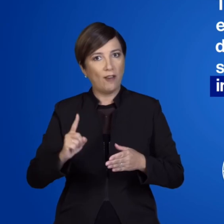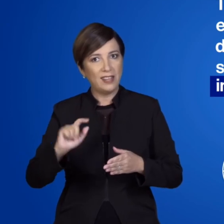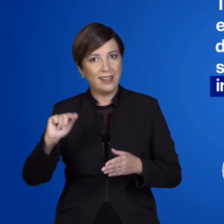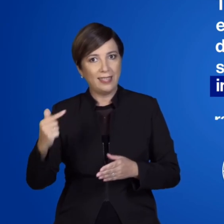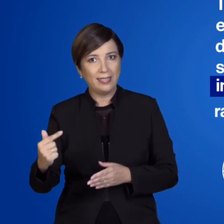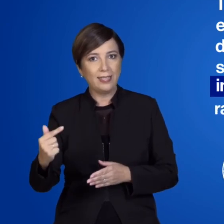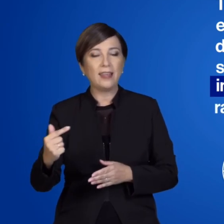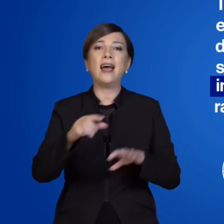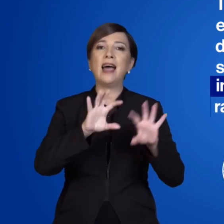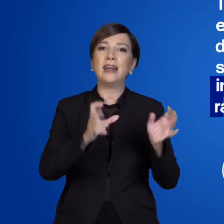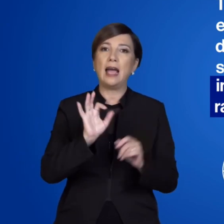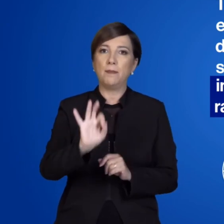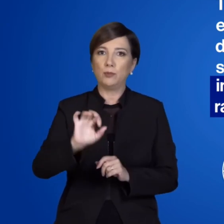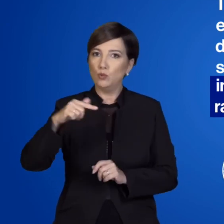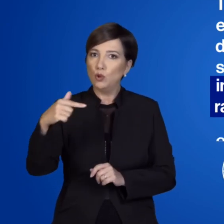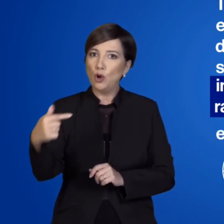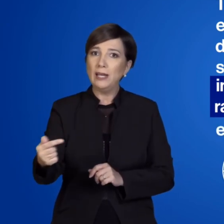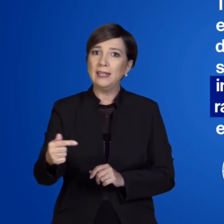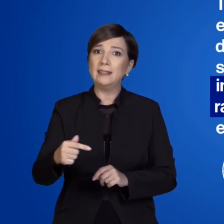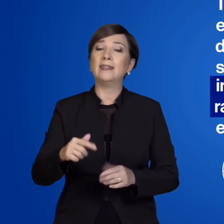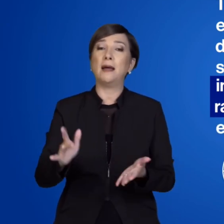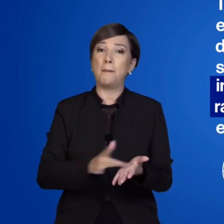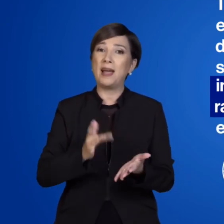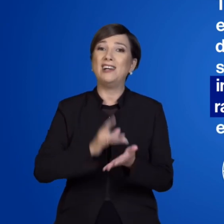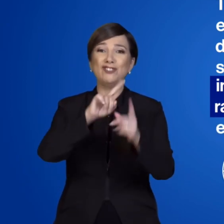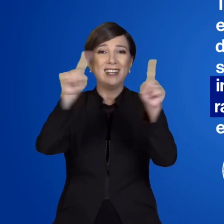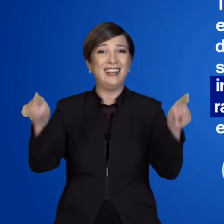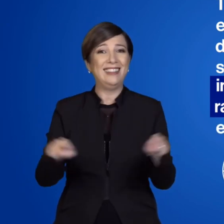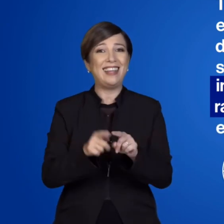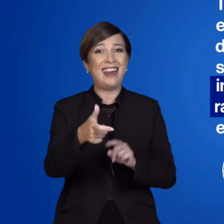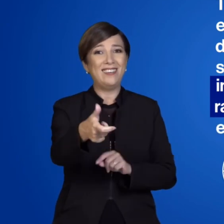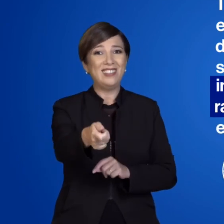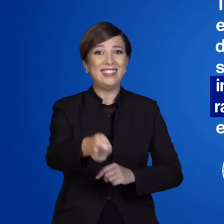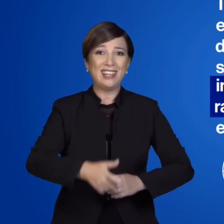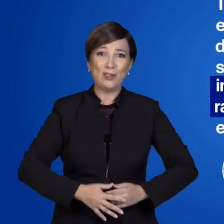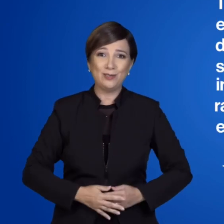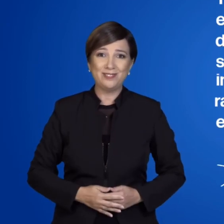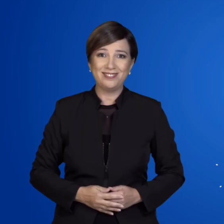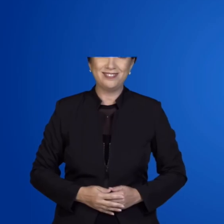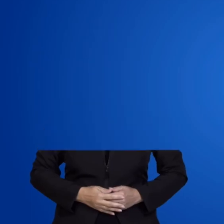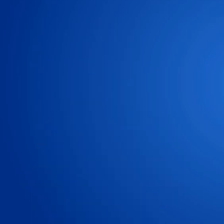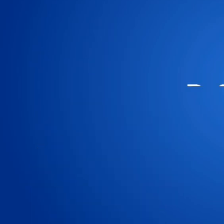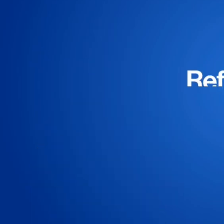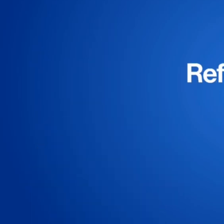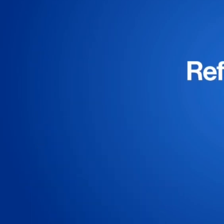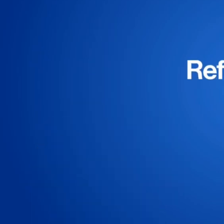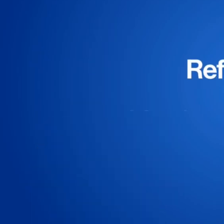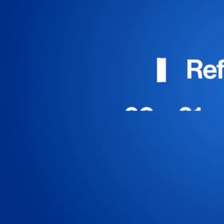interno.gov.it, rai.it e sulle pagine di Televideo.